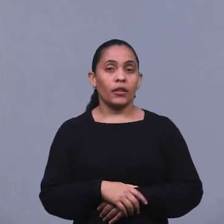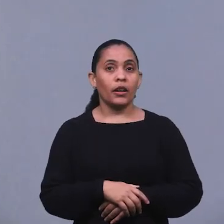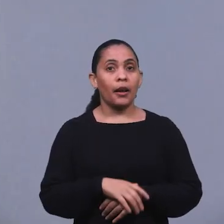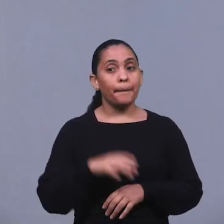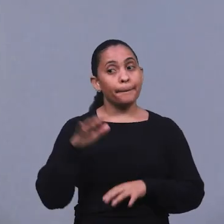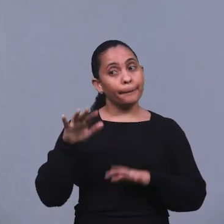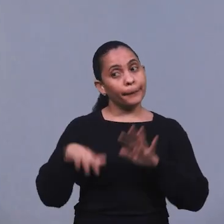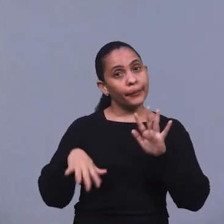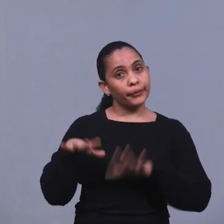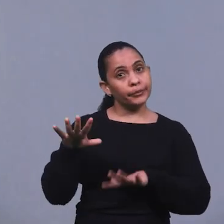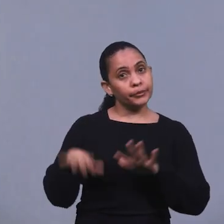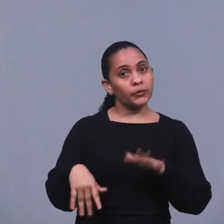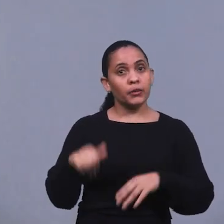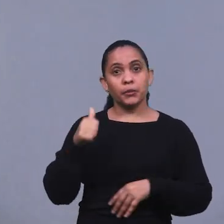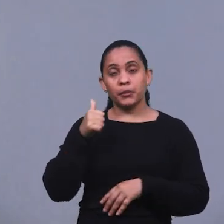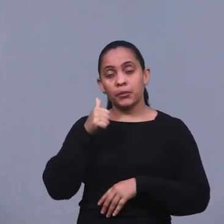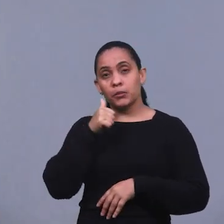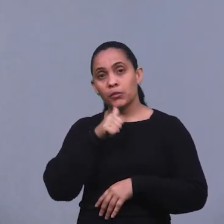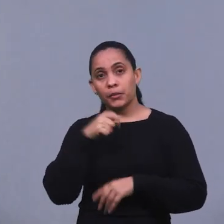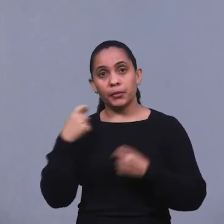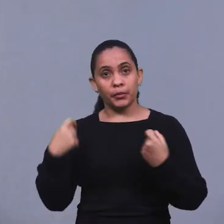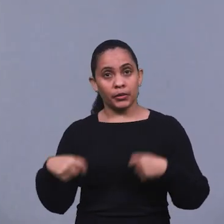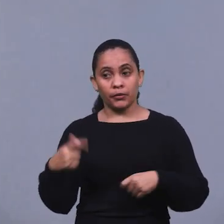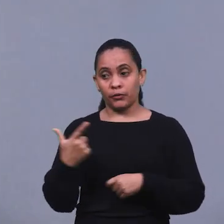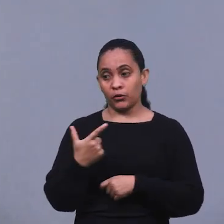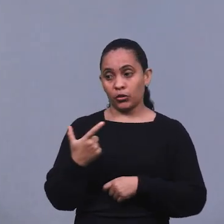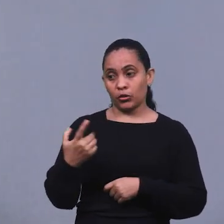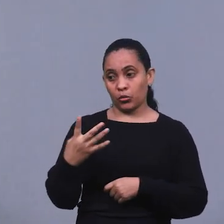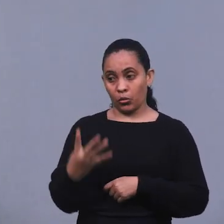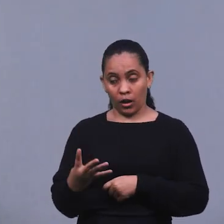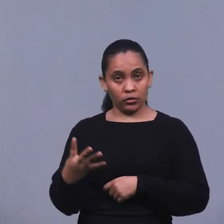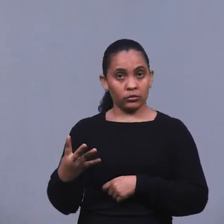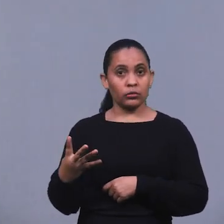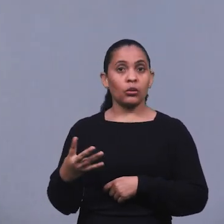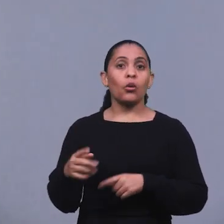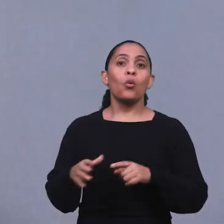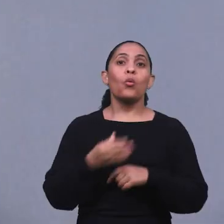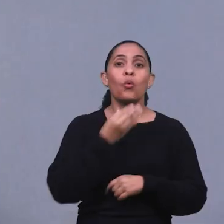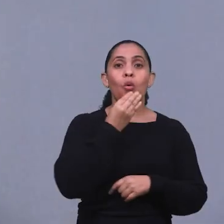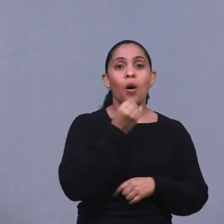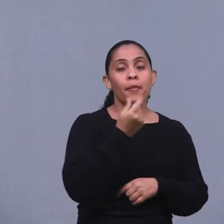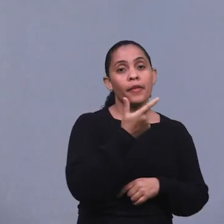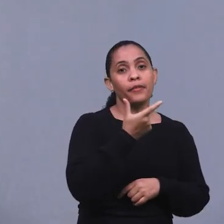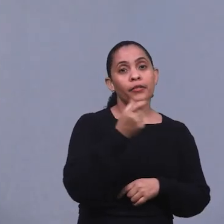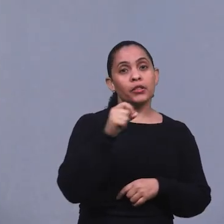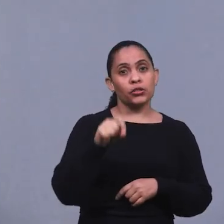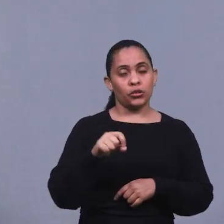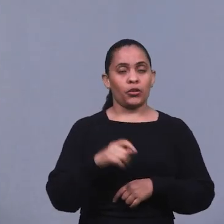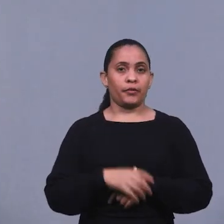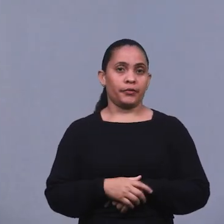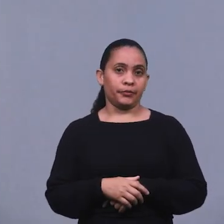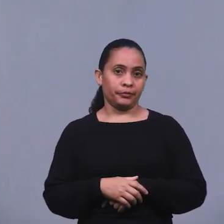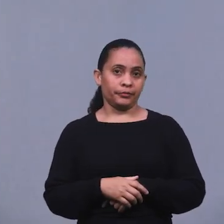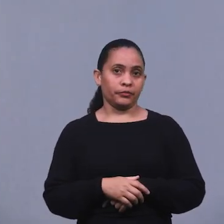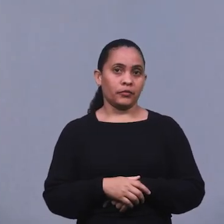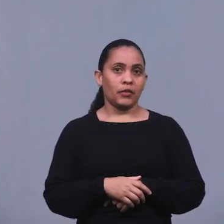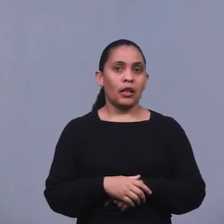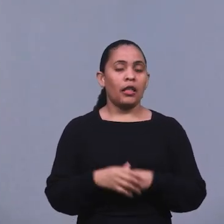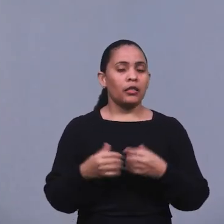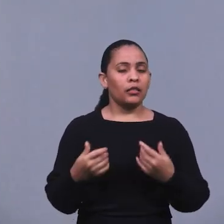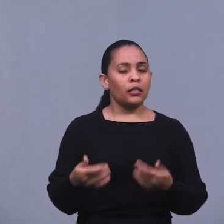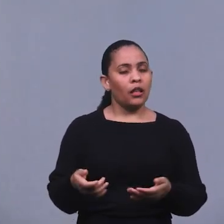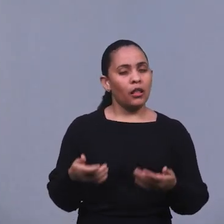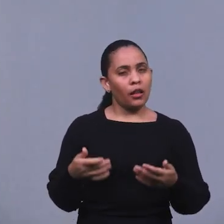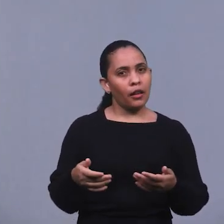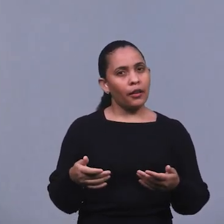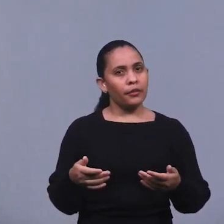no moderado já muda, a mulher precisa de 24 anos de contribuição e o homem 29. E na leve,